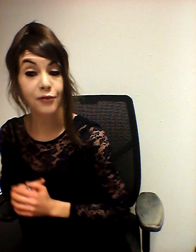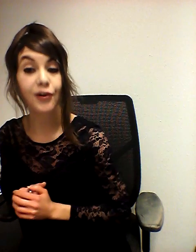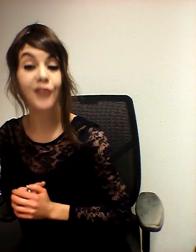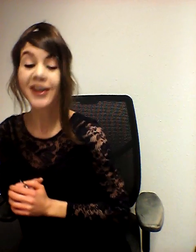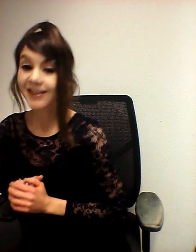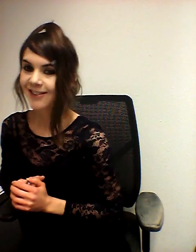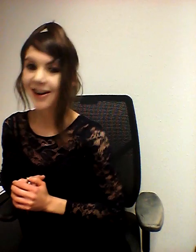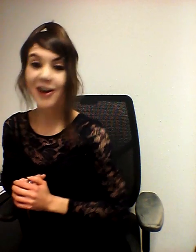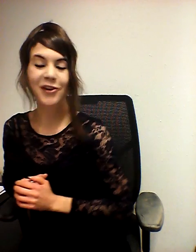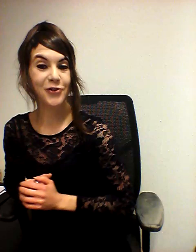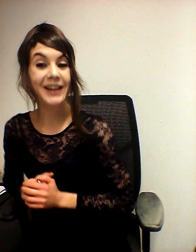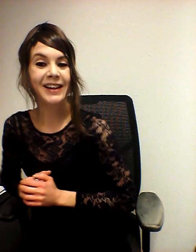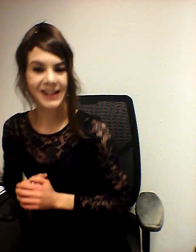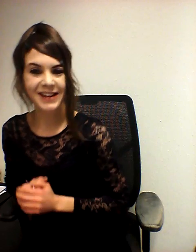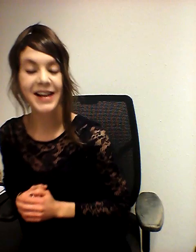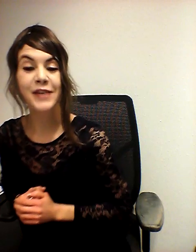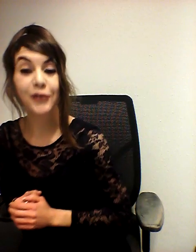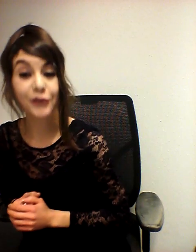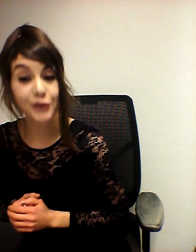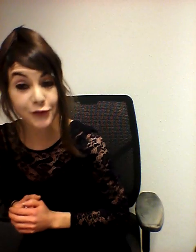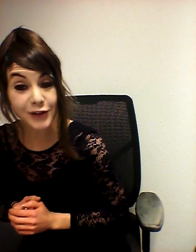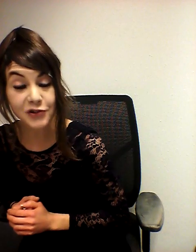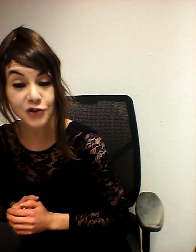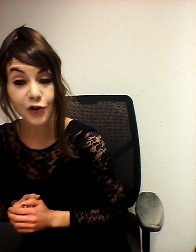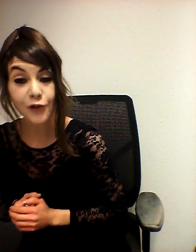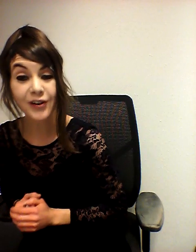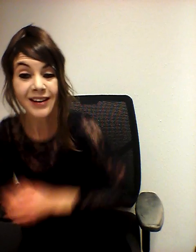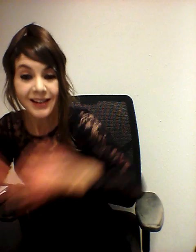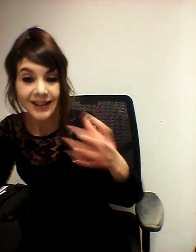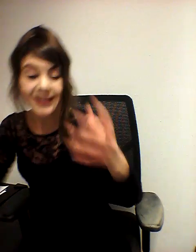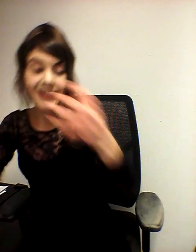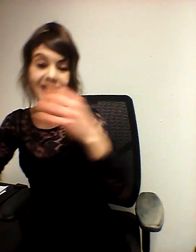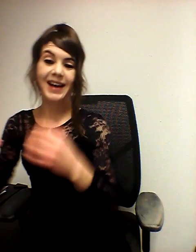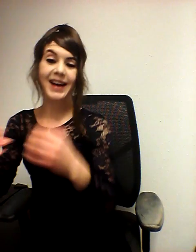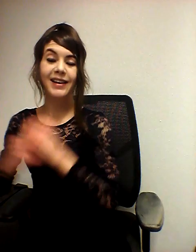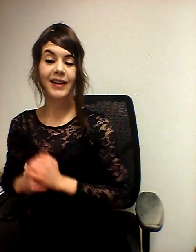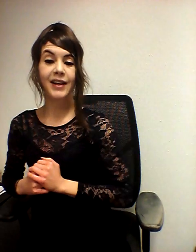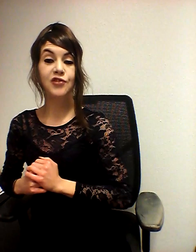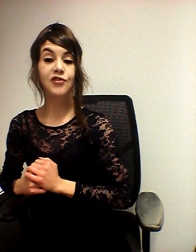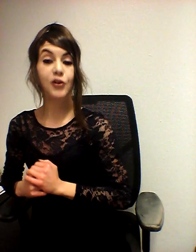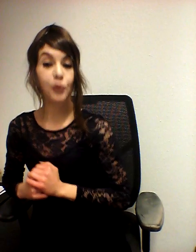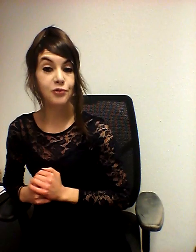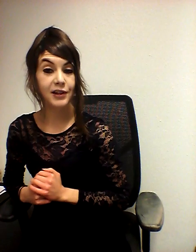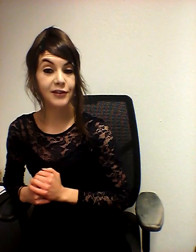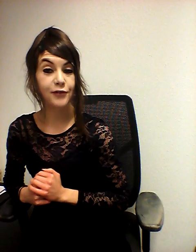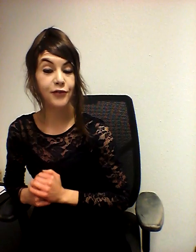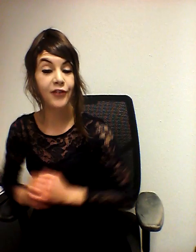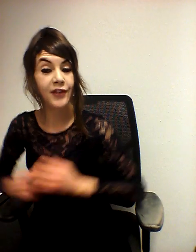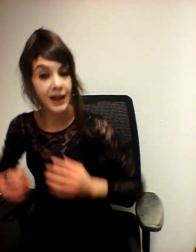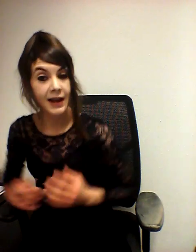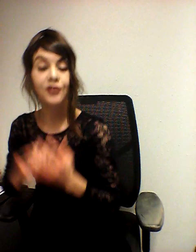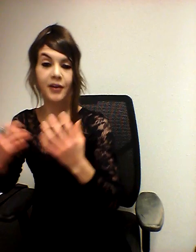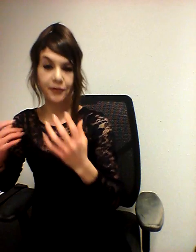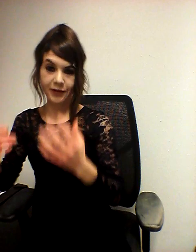van calori leverende voedingsstoffen lager is ten opzichte van het